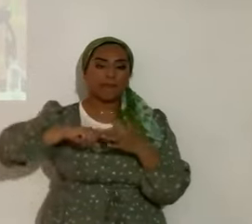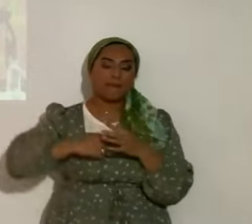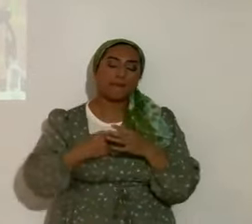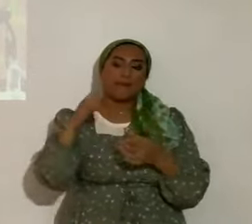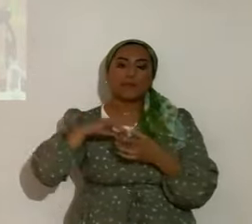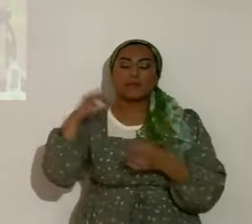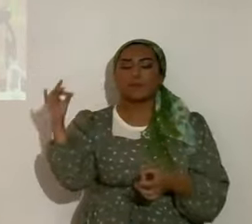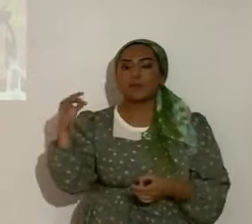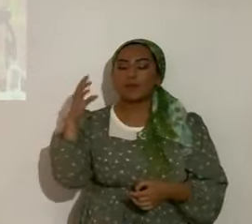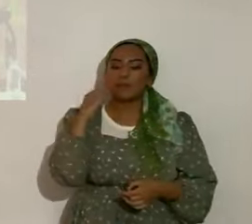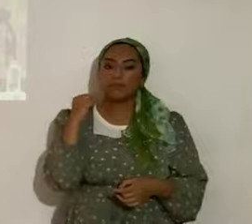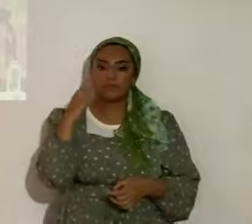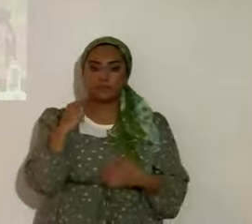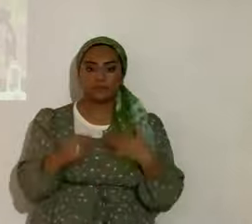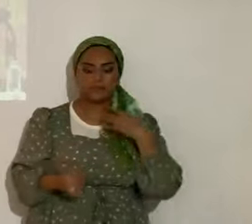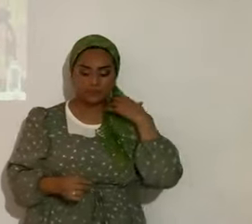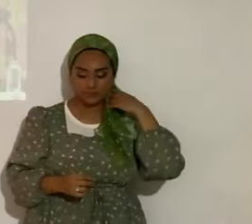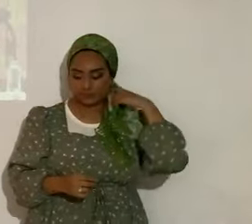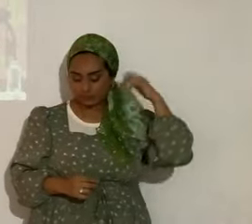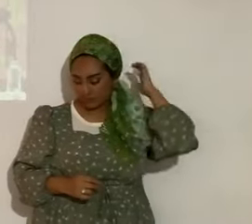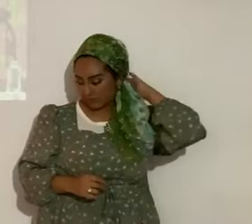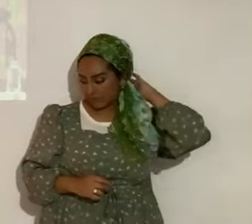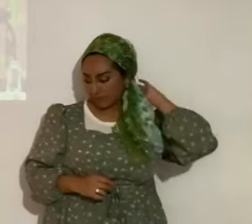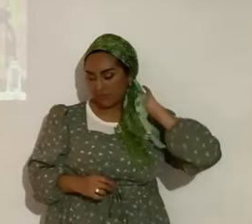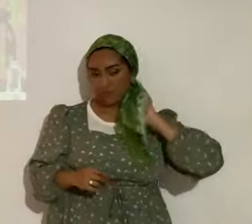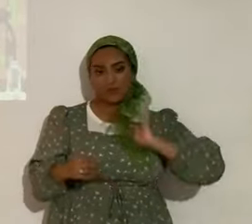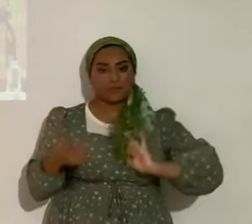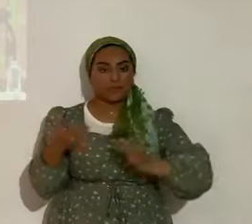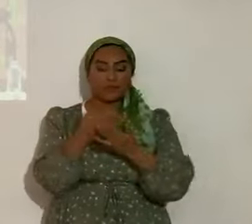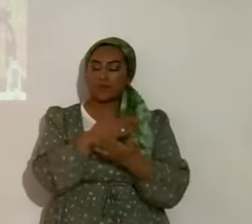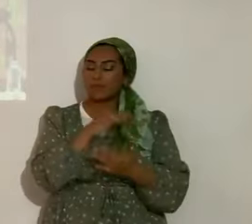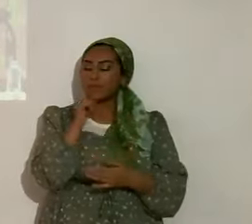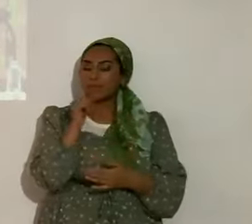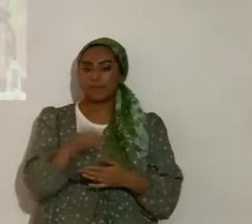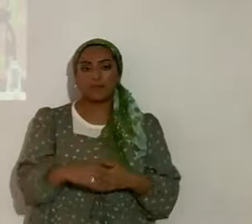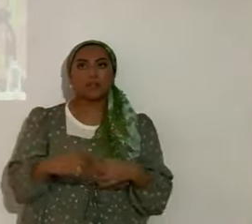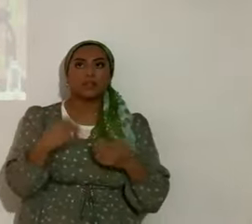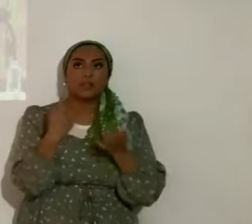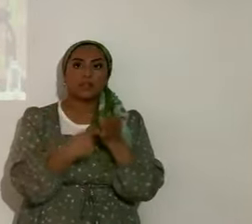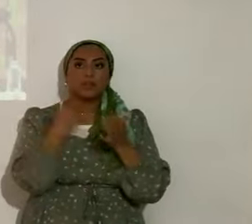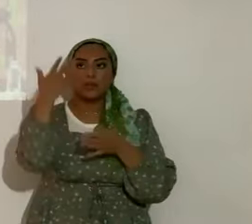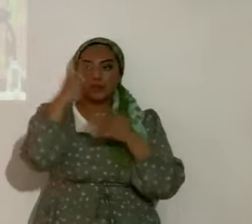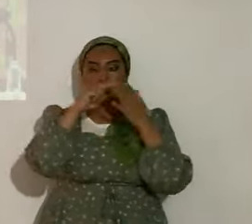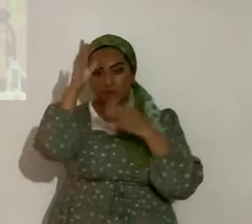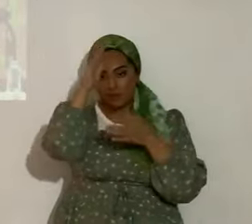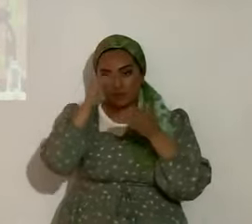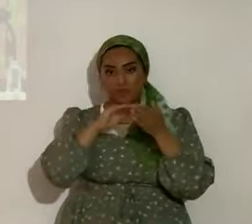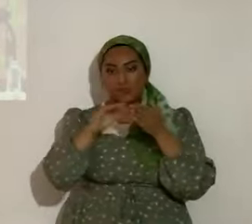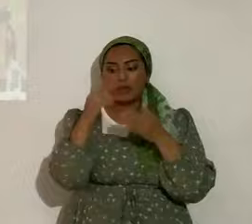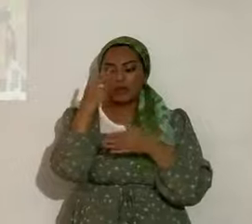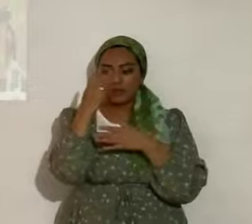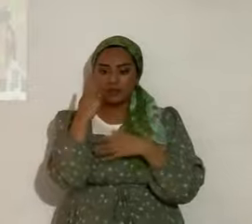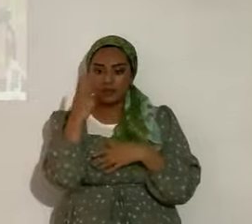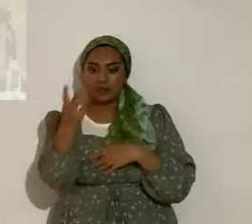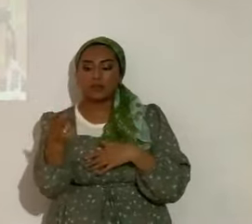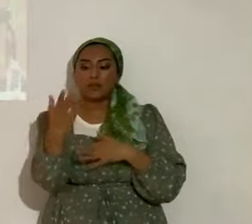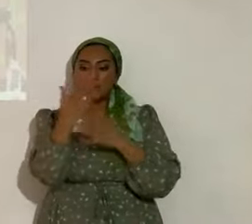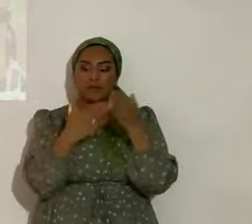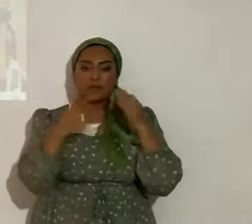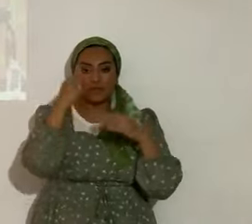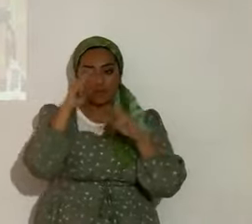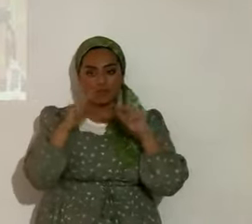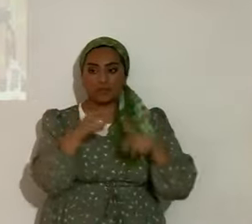las experiencias espirituales. Antes no. A veces el Eterno permite que se vean ciertas cosas para